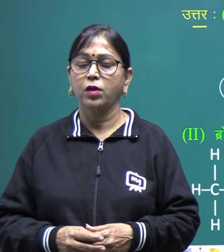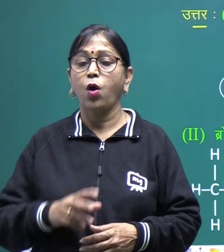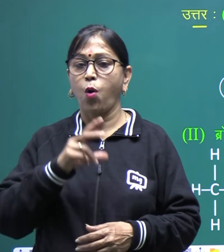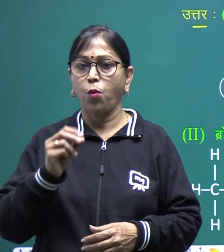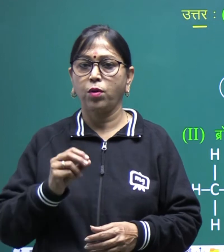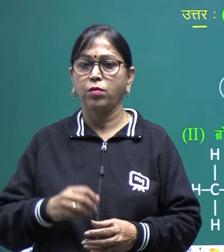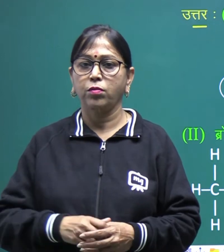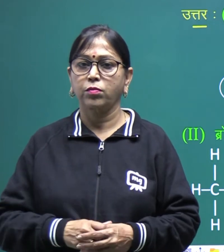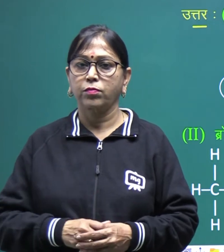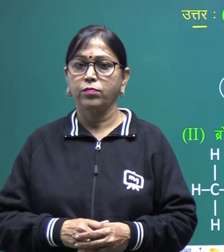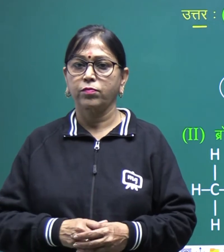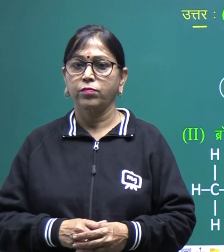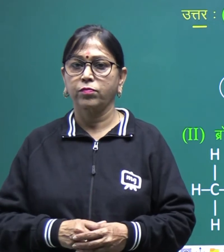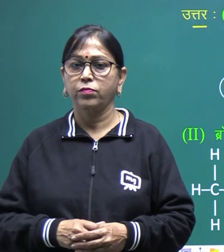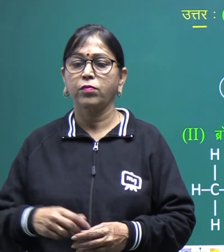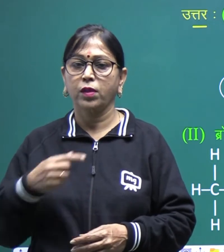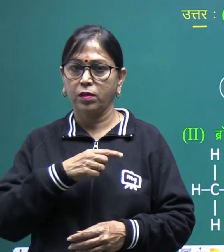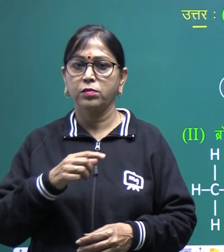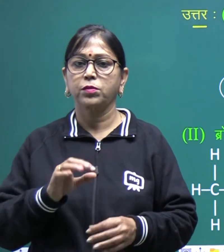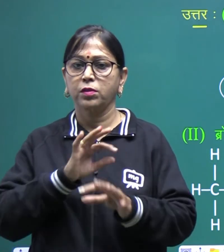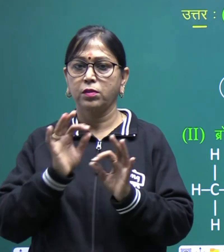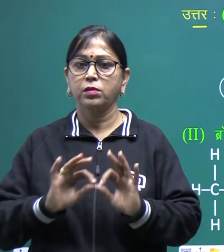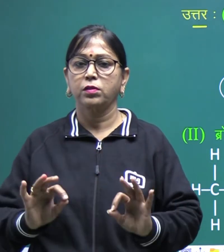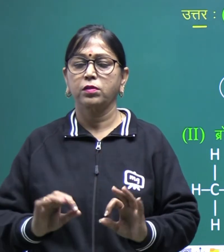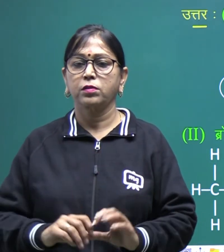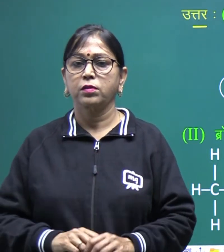और इस प्रकार की संरचना